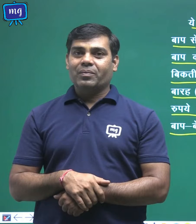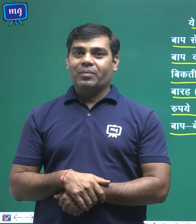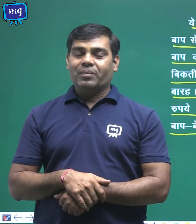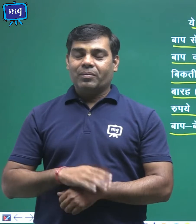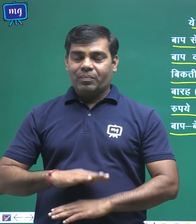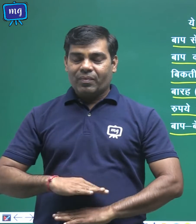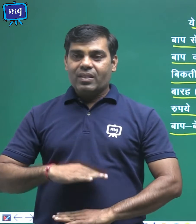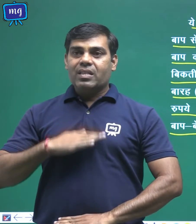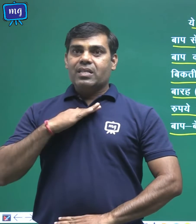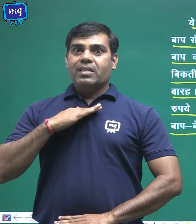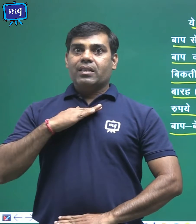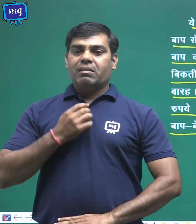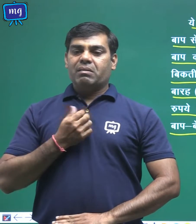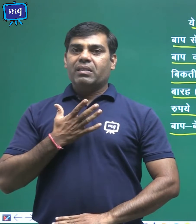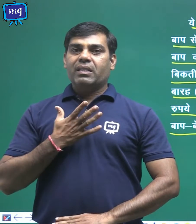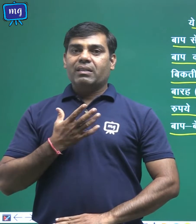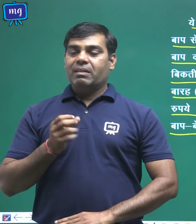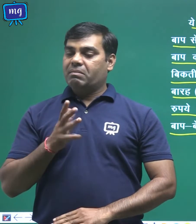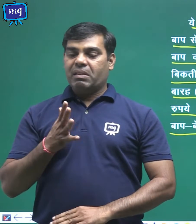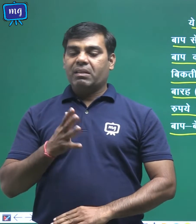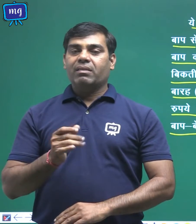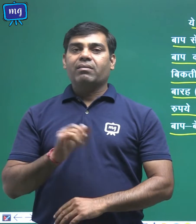संतुष्ट नहीं था।